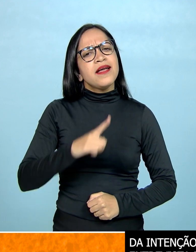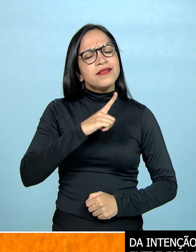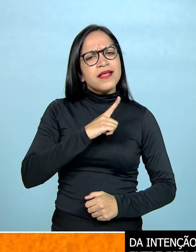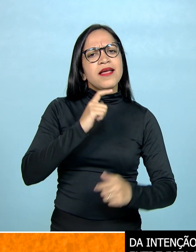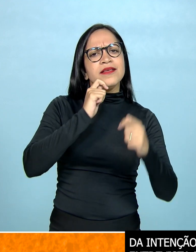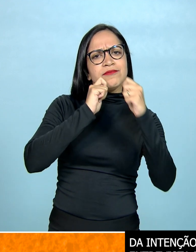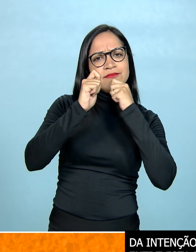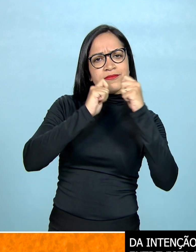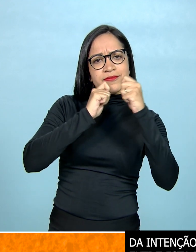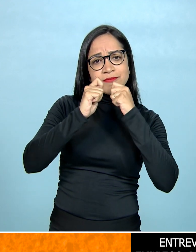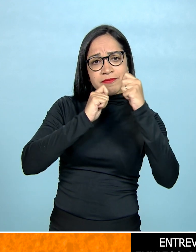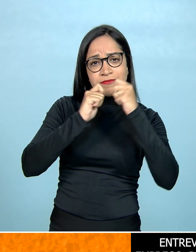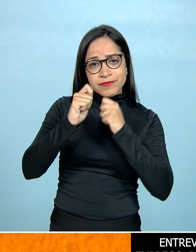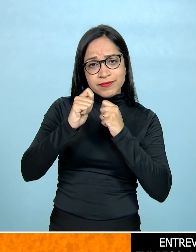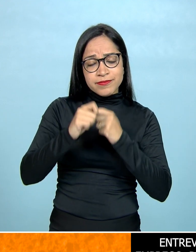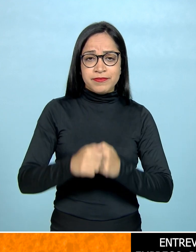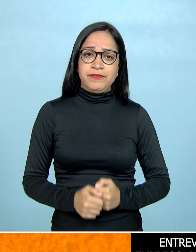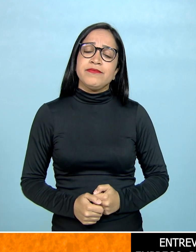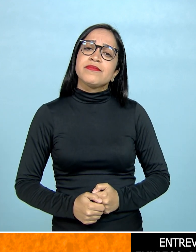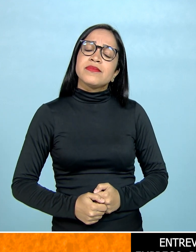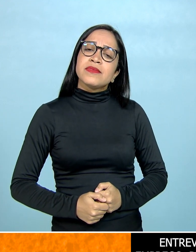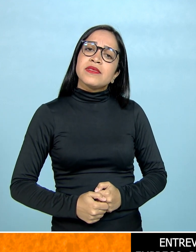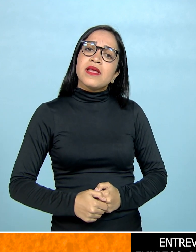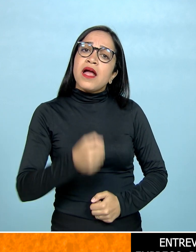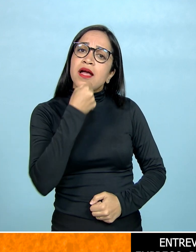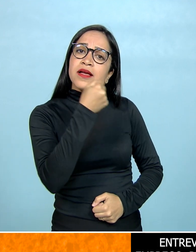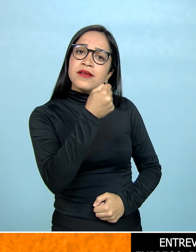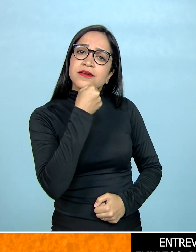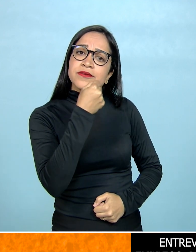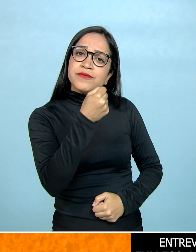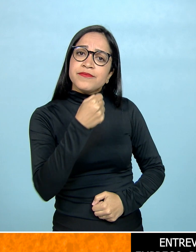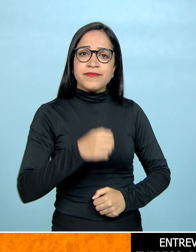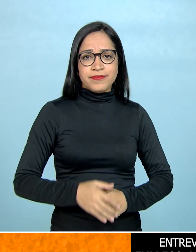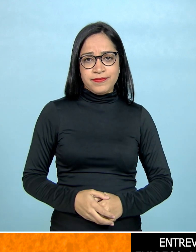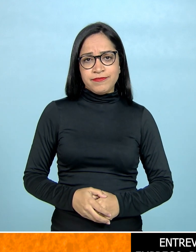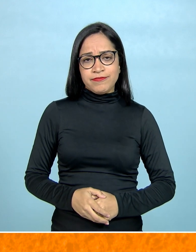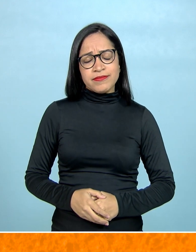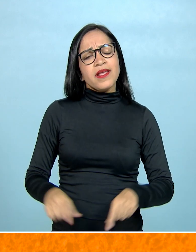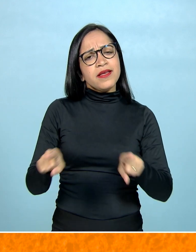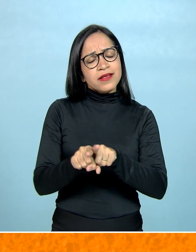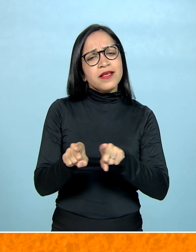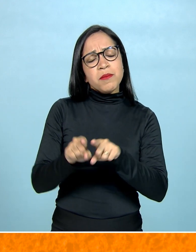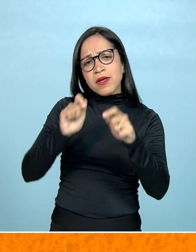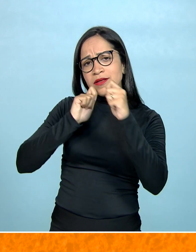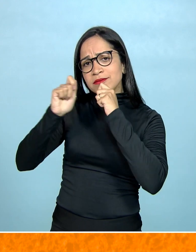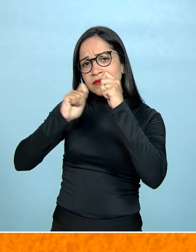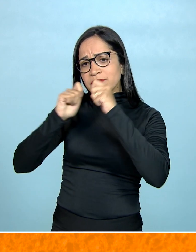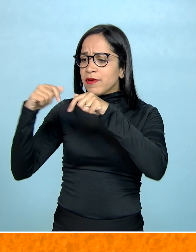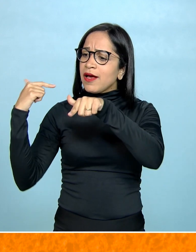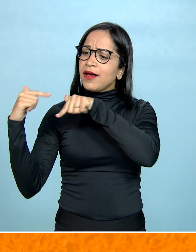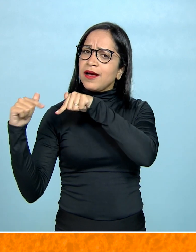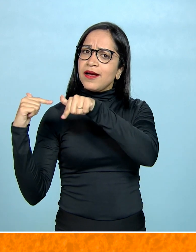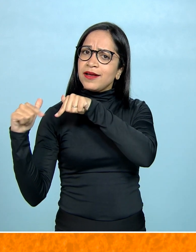Entrevista jornalística, entrevista de emprego, por exemplo.